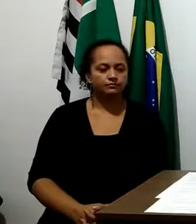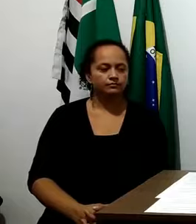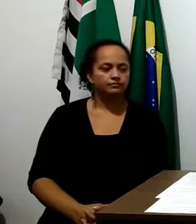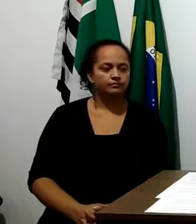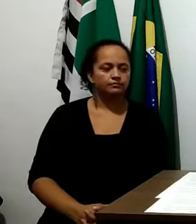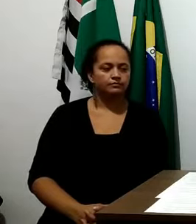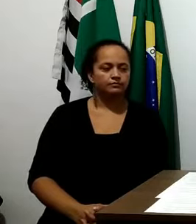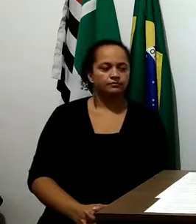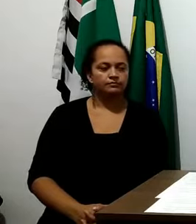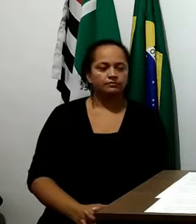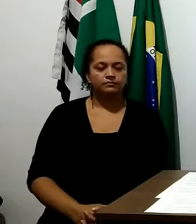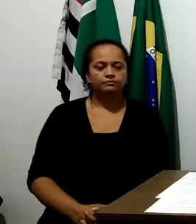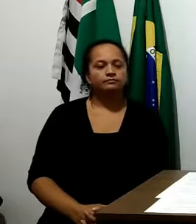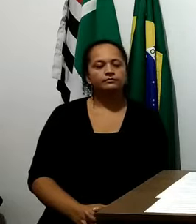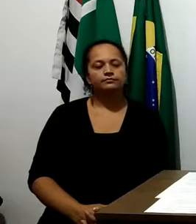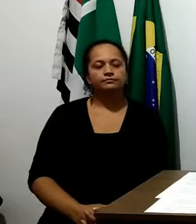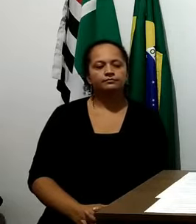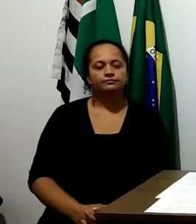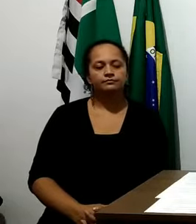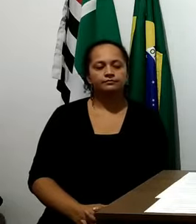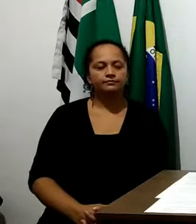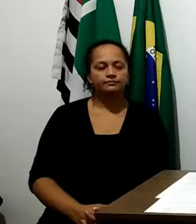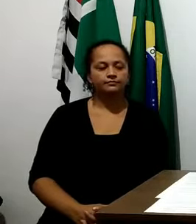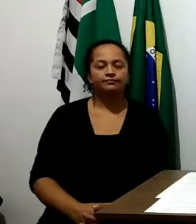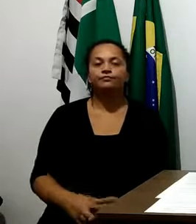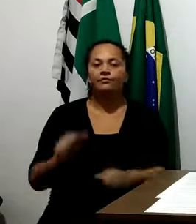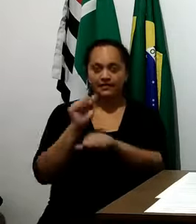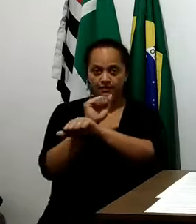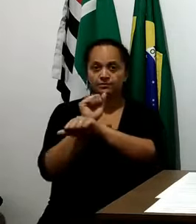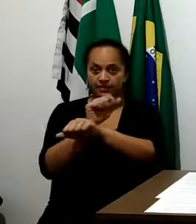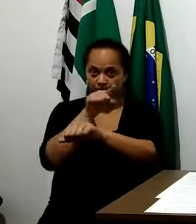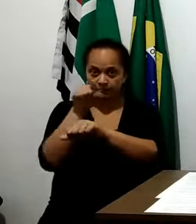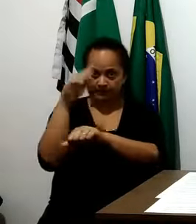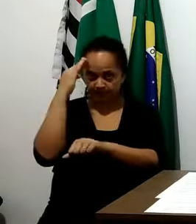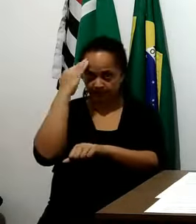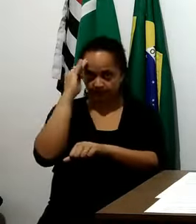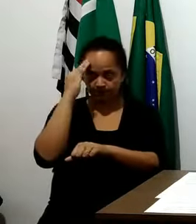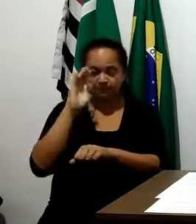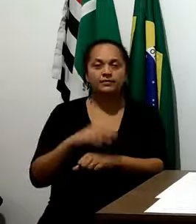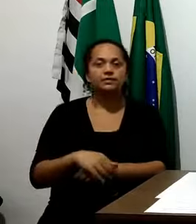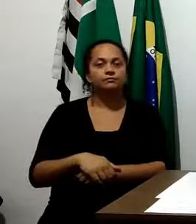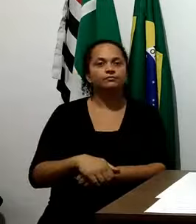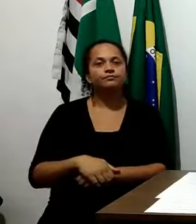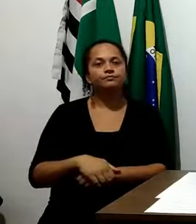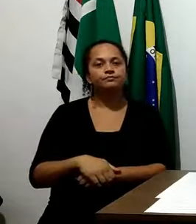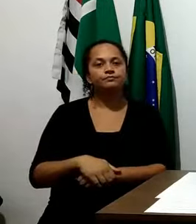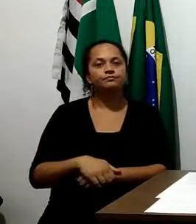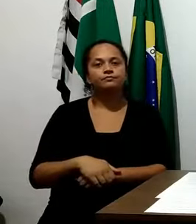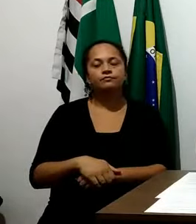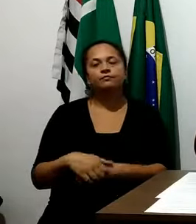Então vamos lá. Espero que vocês estejam entendendo, porque a questão de